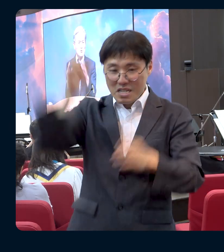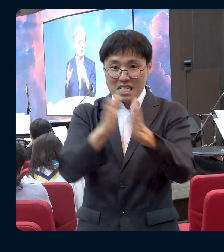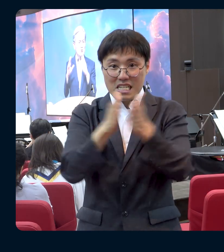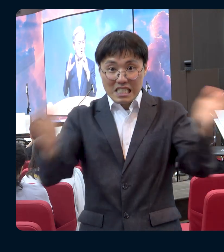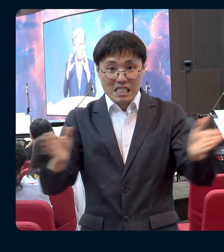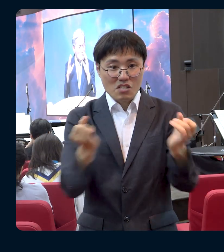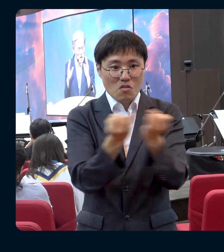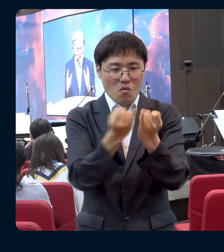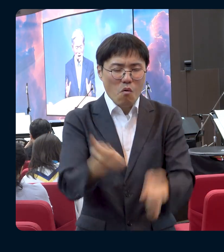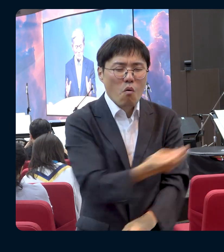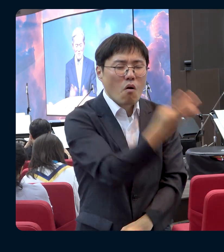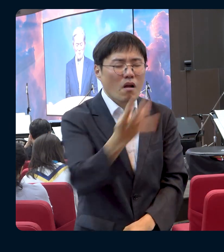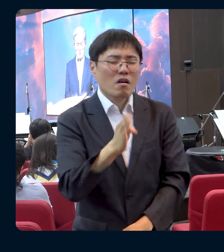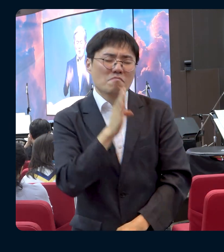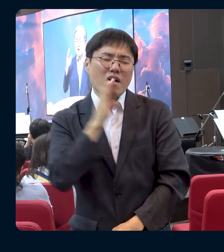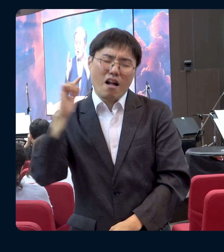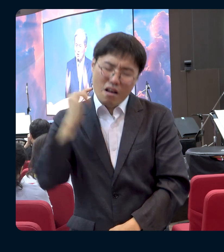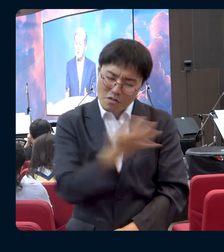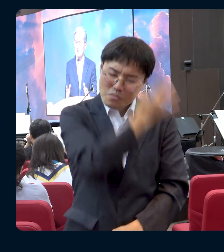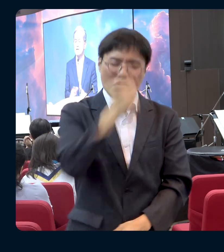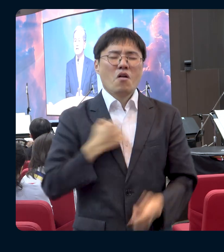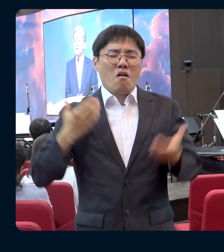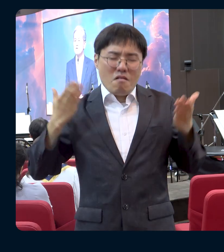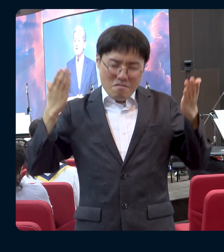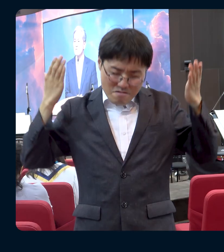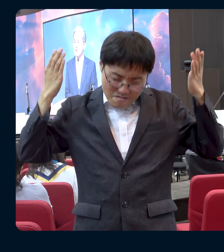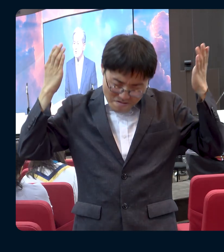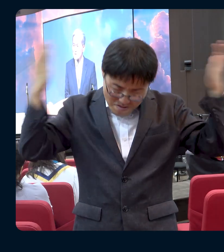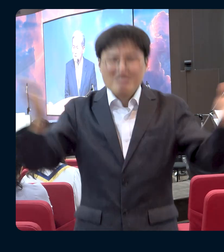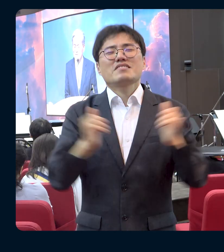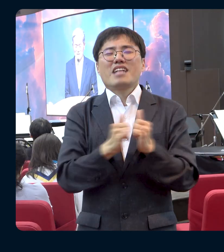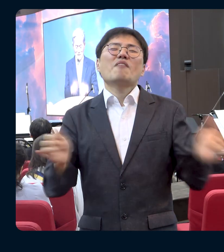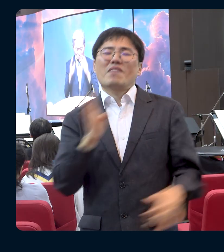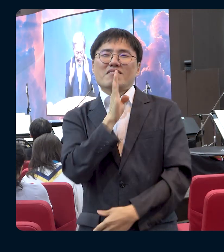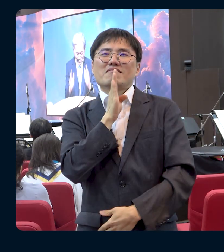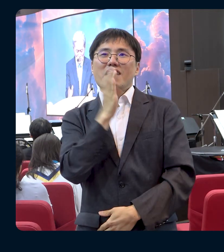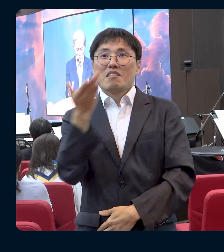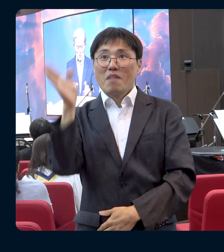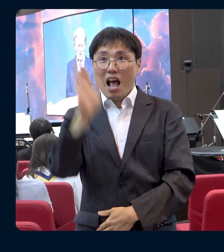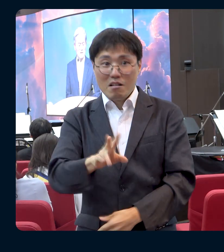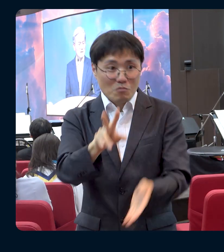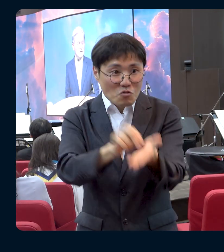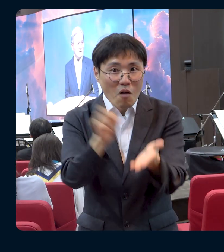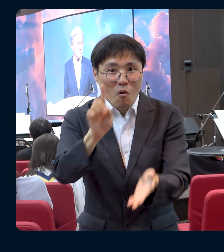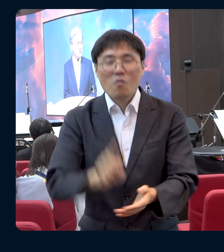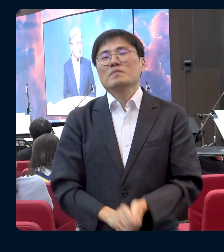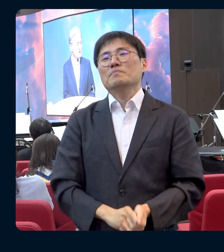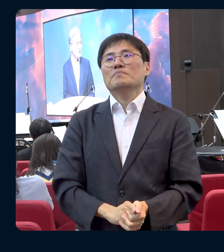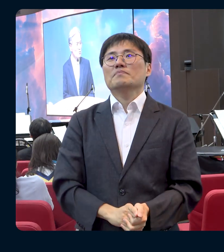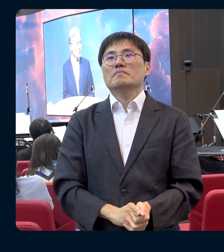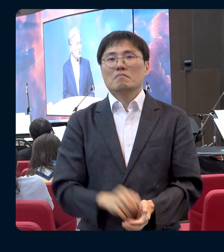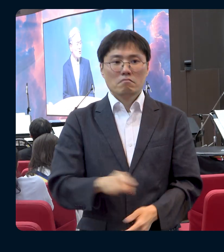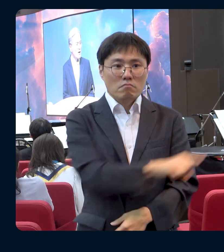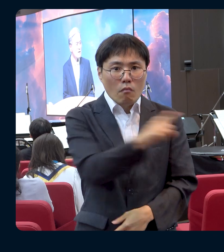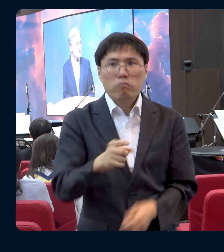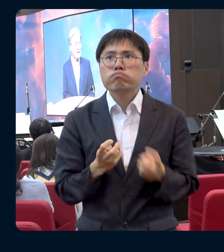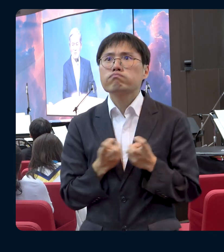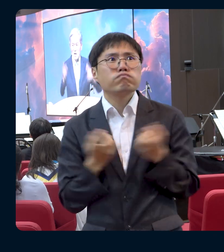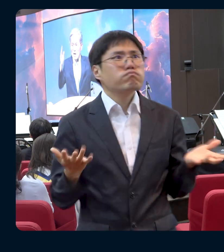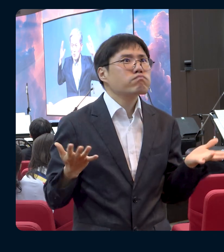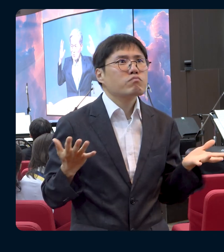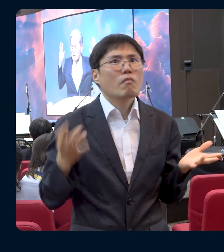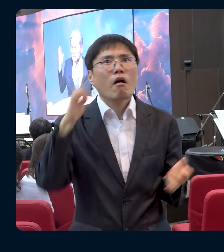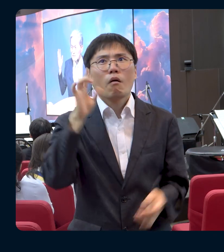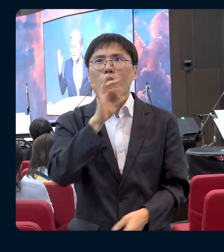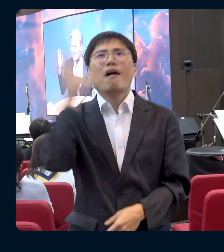그 여인들도 정말 아름답고 헌신된 그런 사람들이었지만, 그러나 문제는 뭐냐? 그분들이 뭘 어떻게 해야 될지